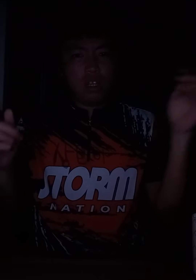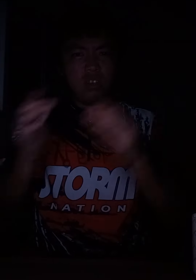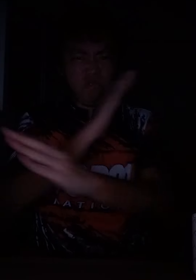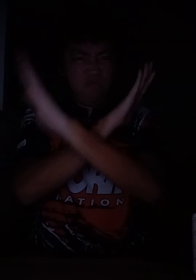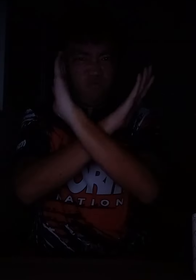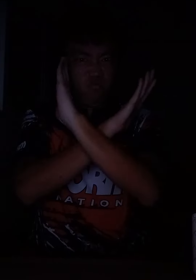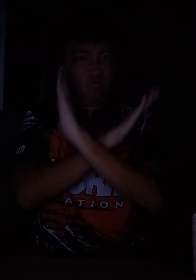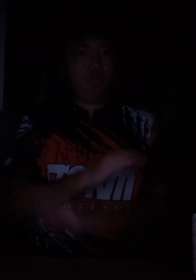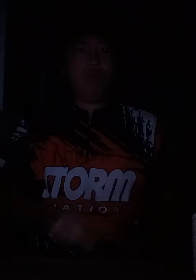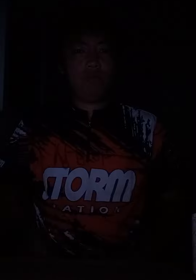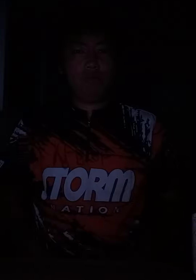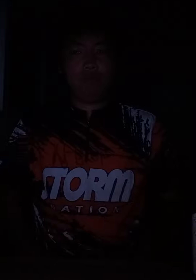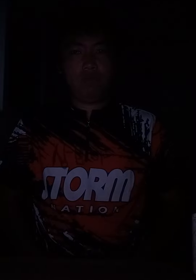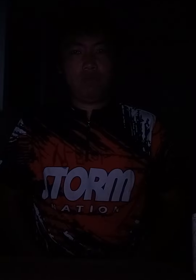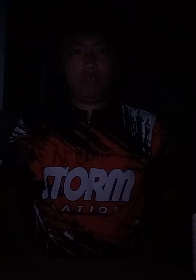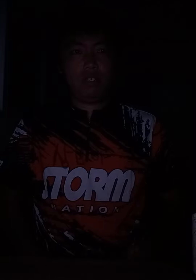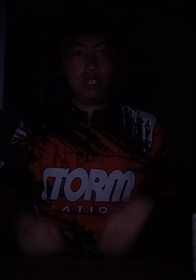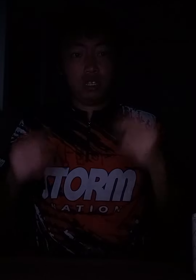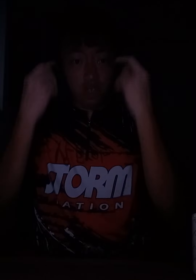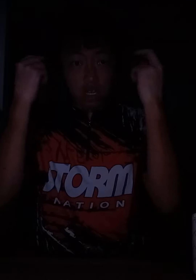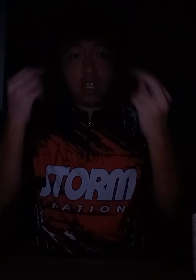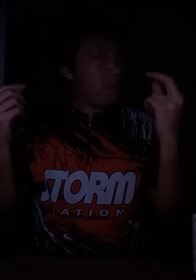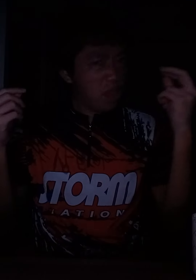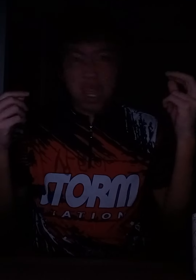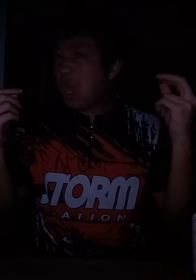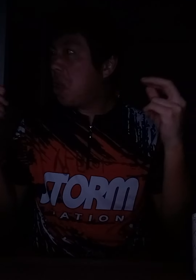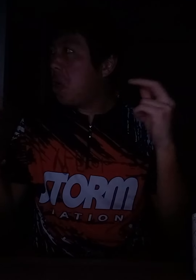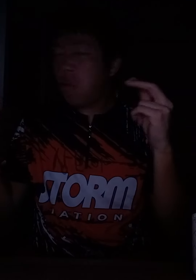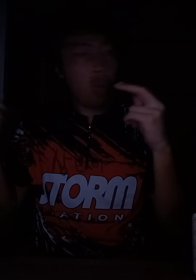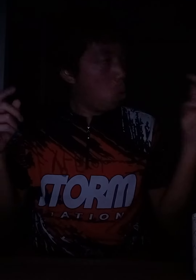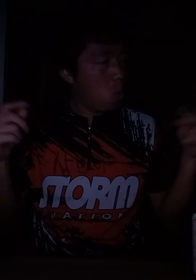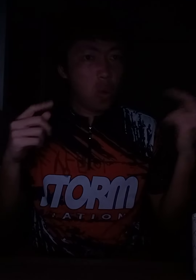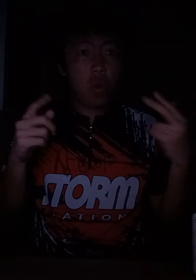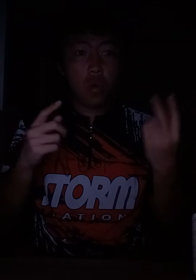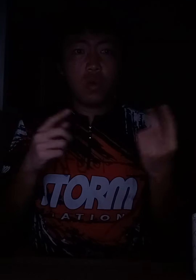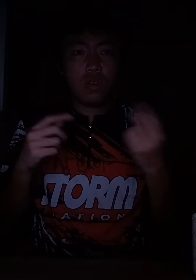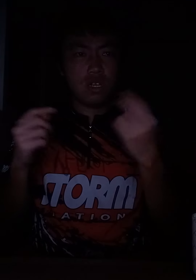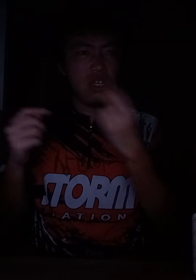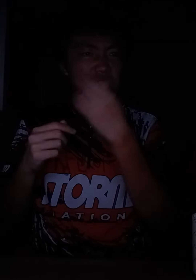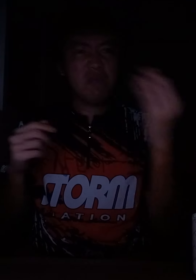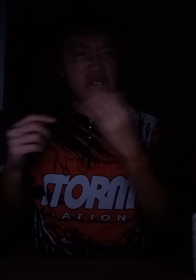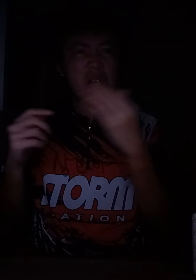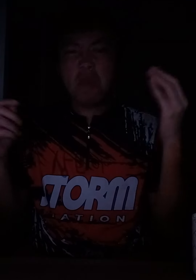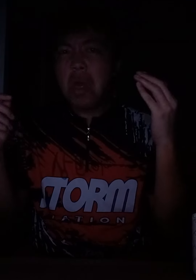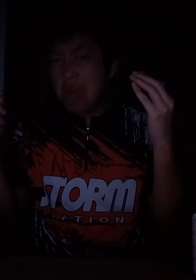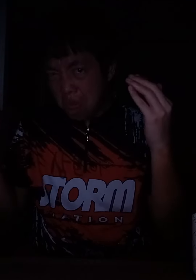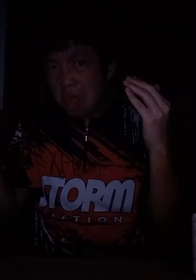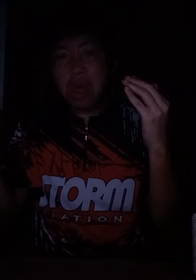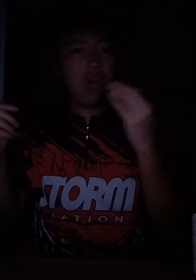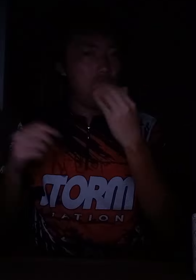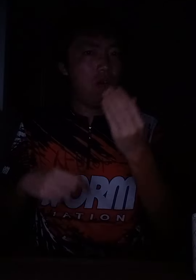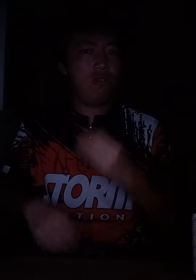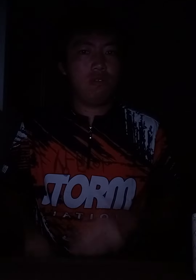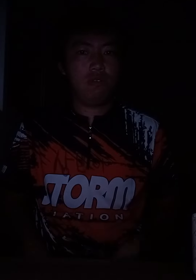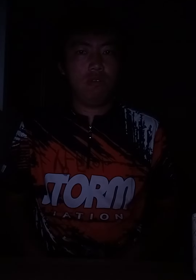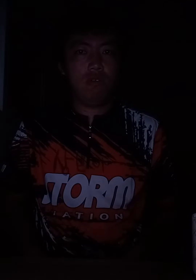듣지 않았습니다. 마스크를 빼고 사방팔에 창문이나 의자나 복도 이런데 침을 다 뱉어 놓으셨더라고요.